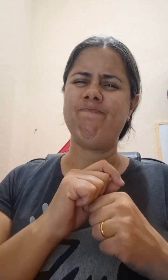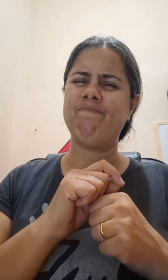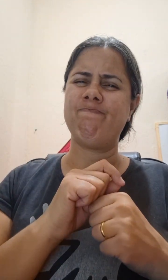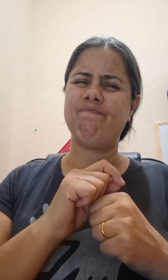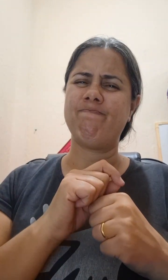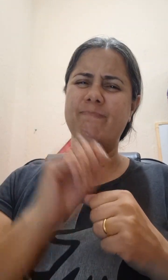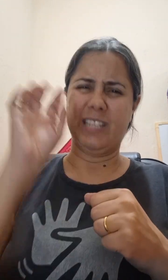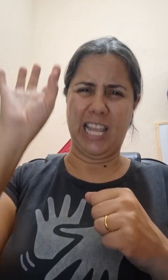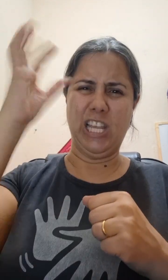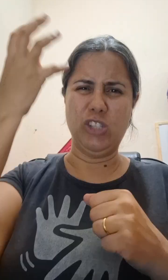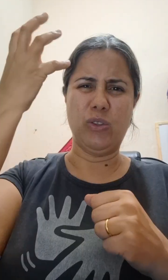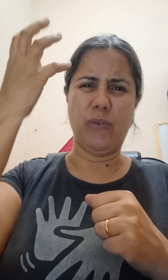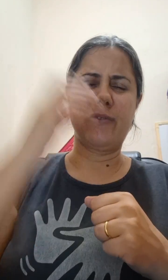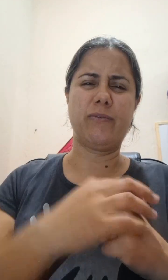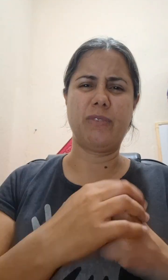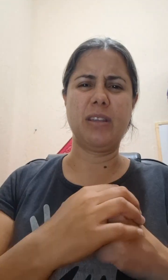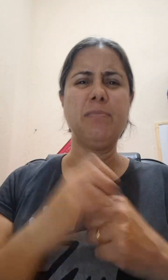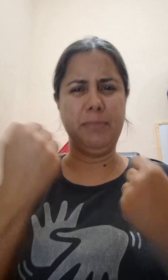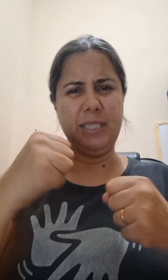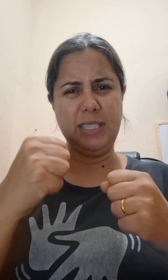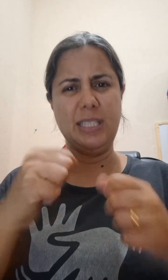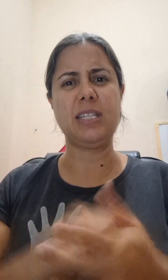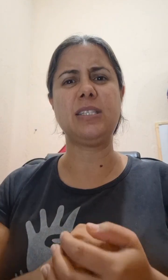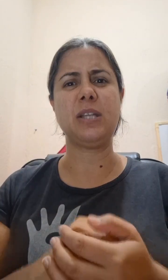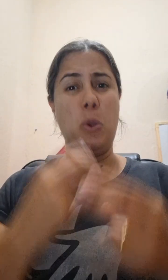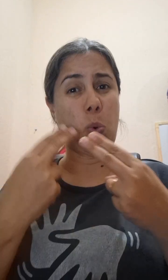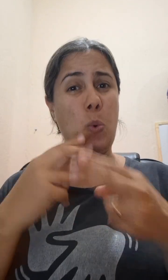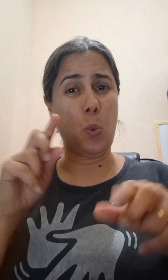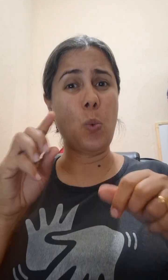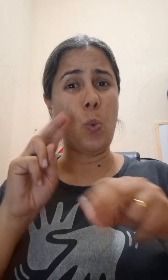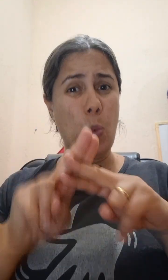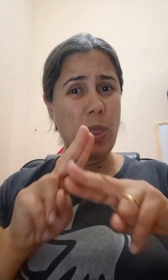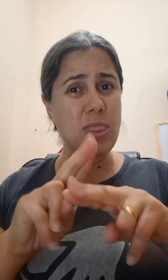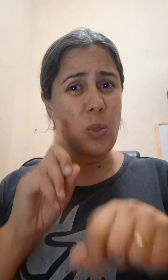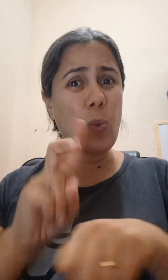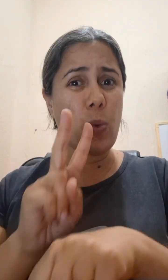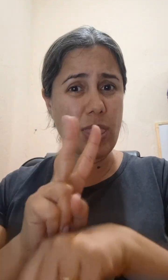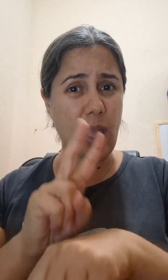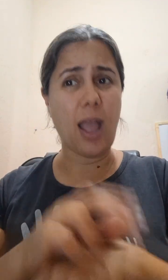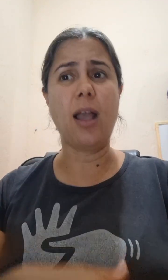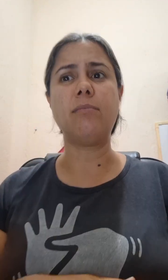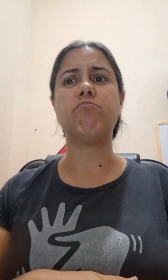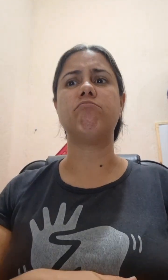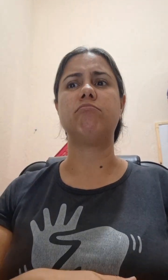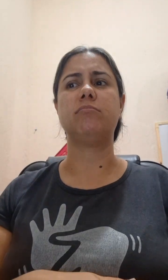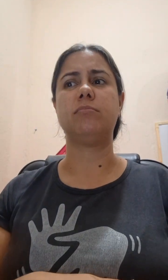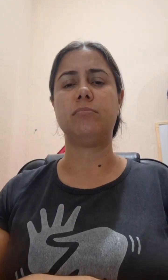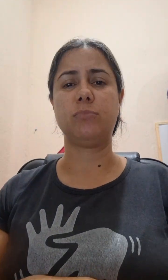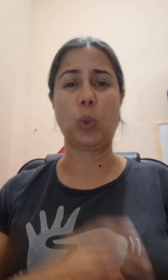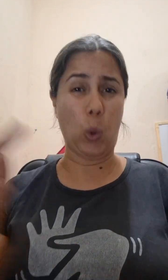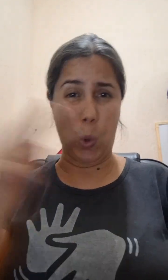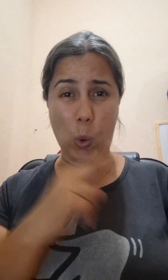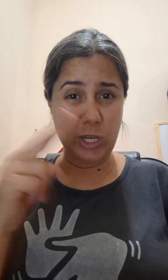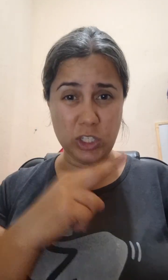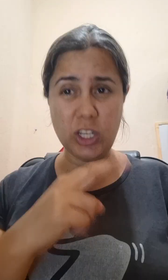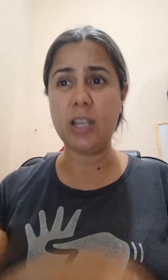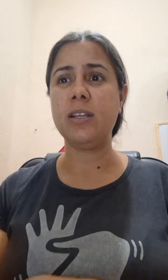Que precisa ser cuidada com urgência? Para que o corpo